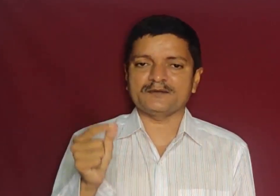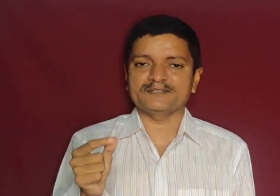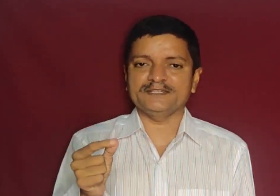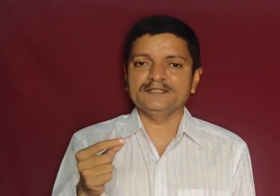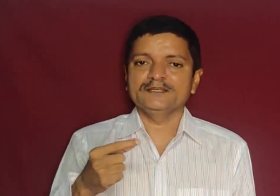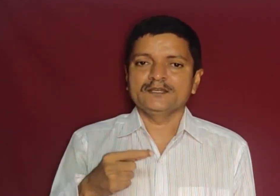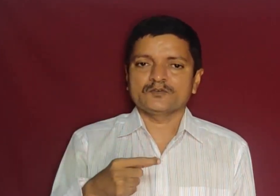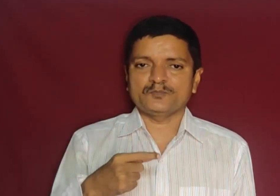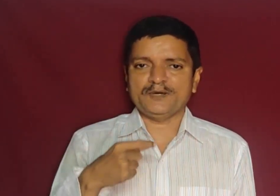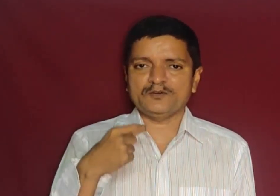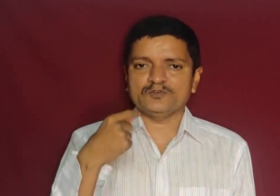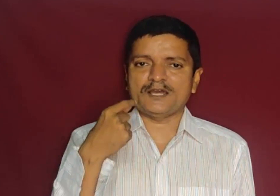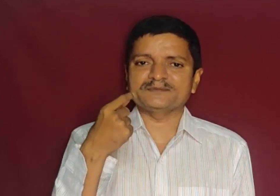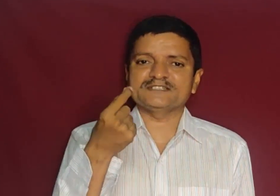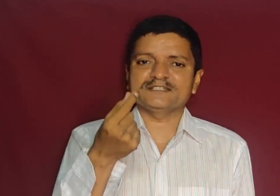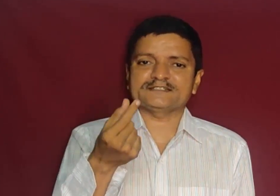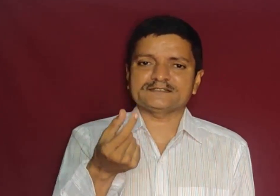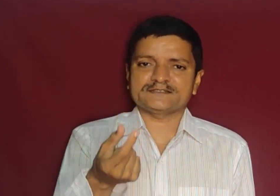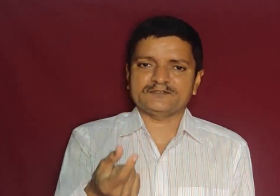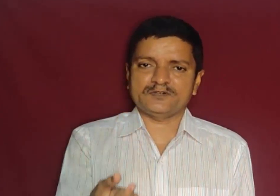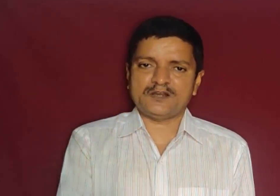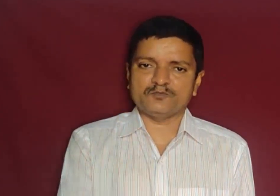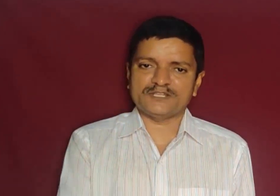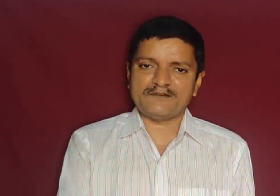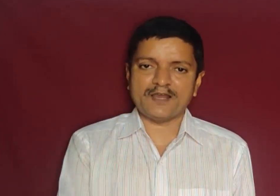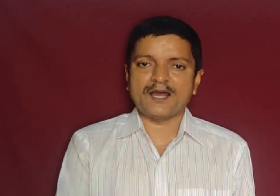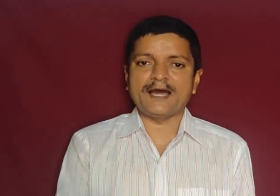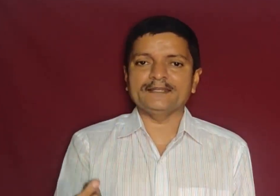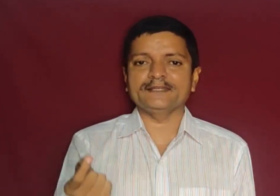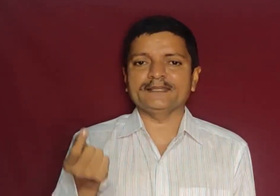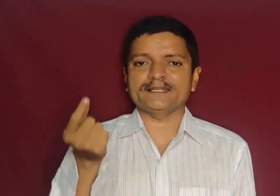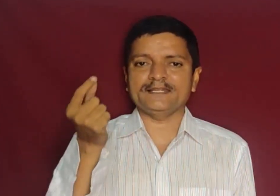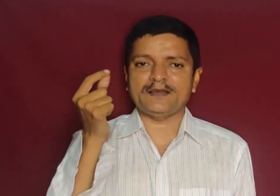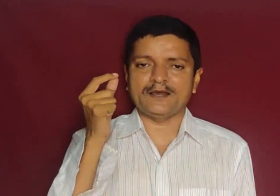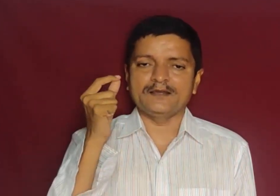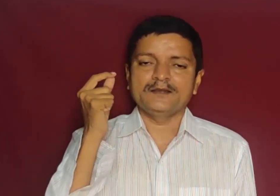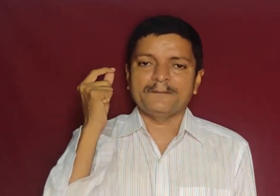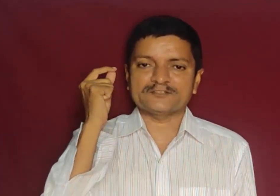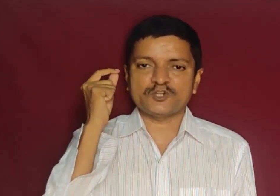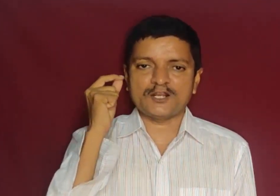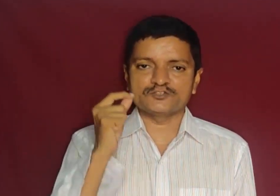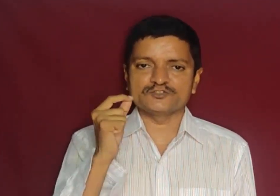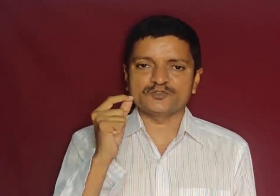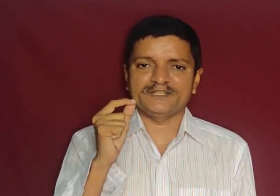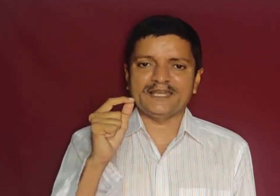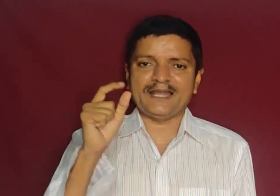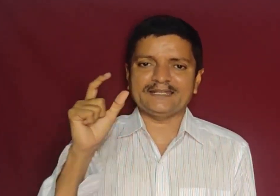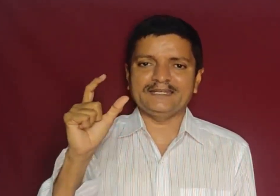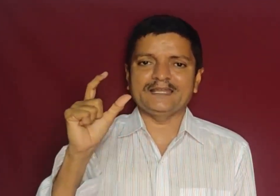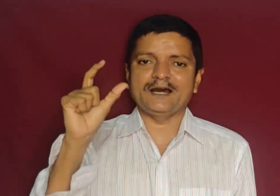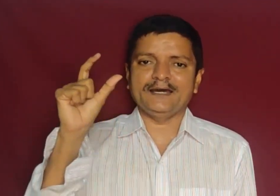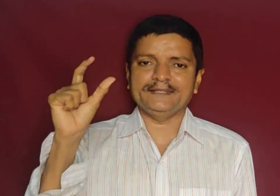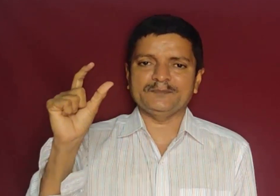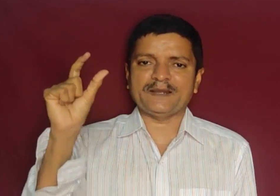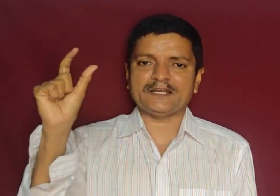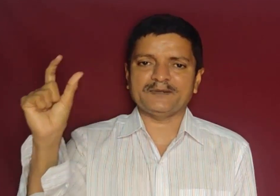కాబట్టి మనం కూడా అభిజిత్ అంటే ఇష్టంగా ఉందామా అని ఏదైనా మనసులో ఆలోచించుకొని అఖిల్ అనేది పక్కన